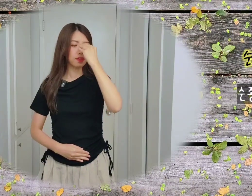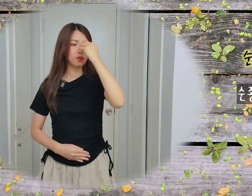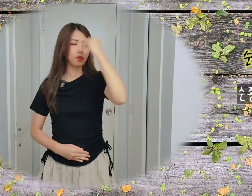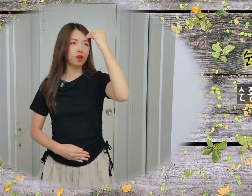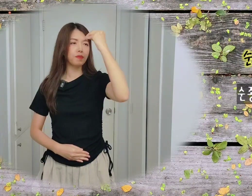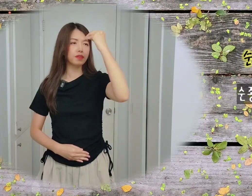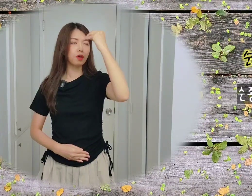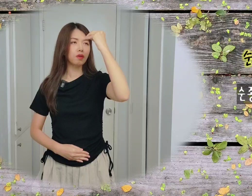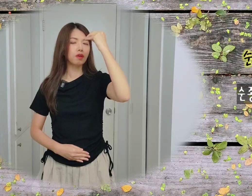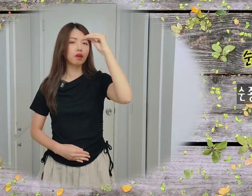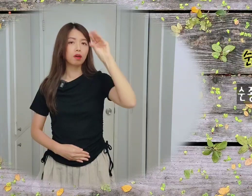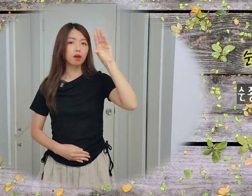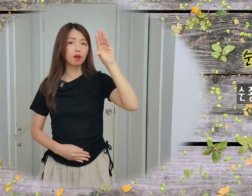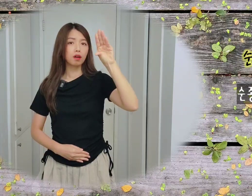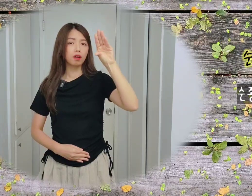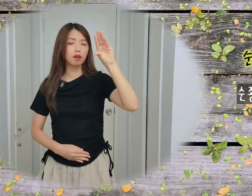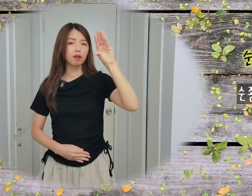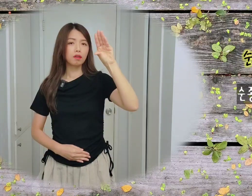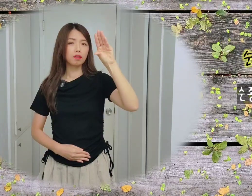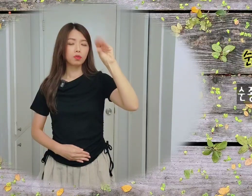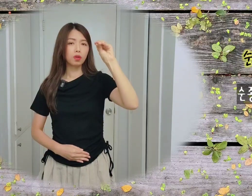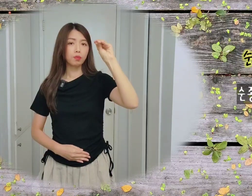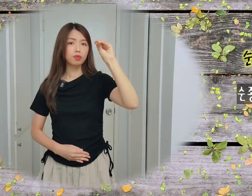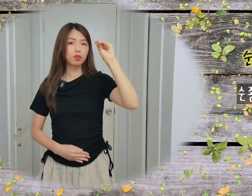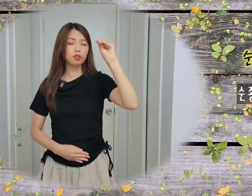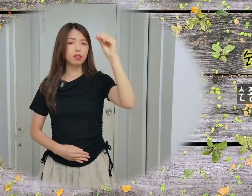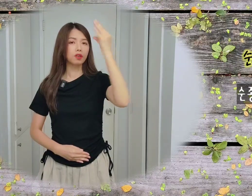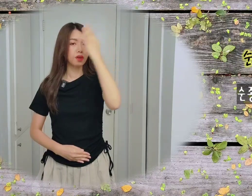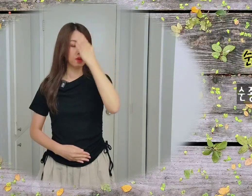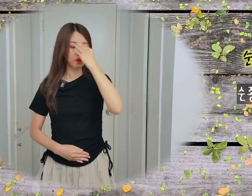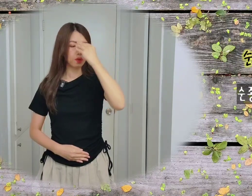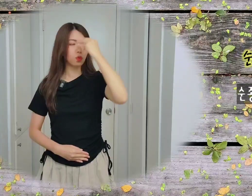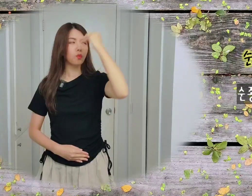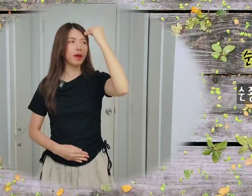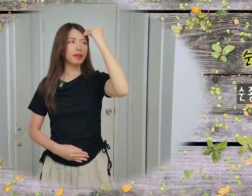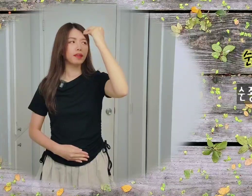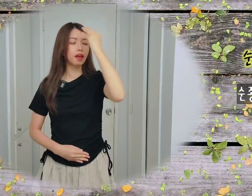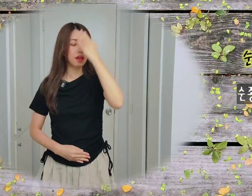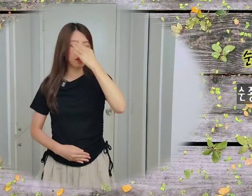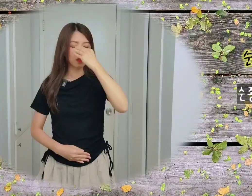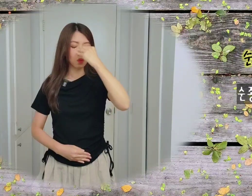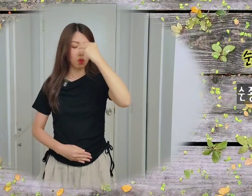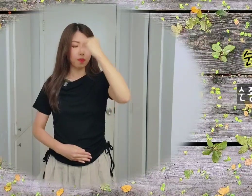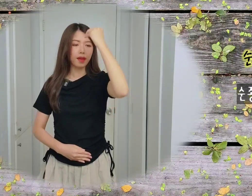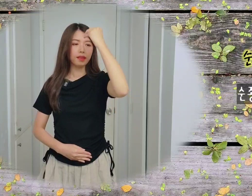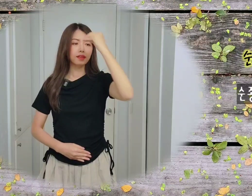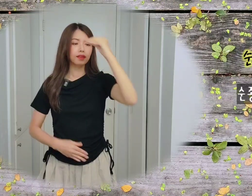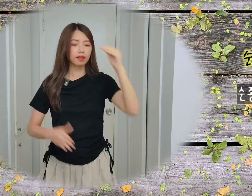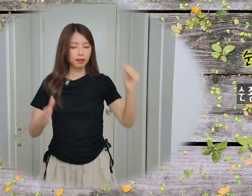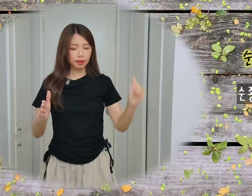쪽에서 살짝 위로 올리면서 손을 이렇게 붙여주시는 거예요. 교만.